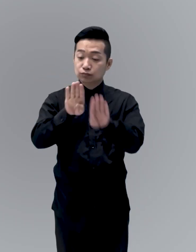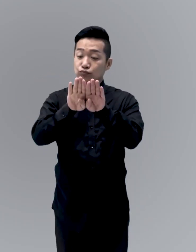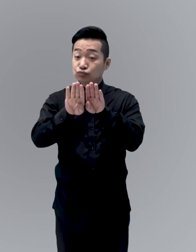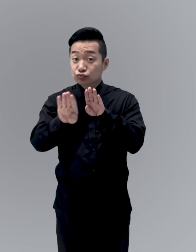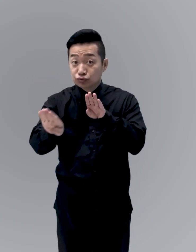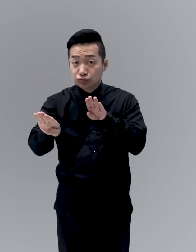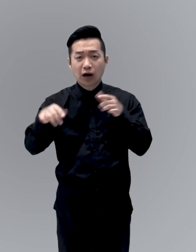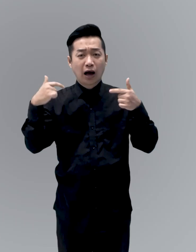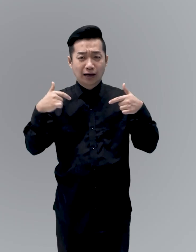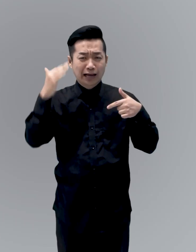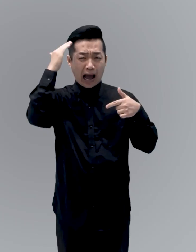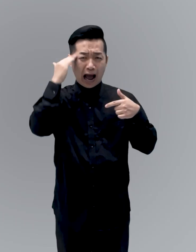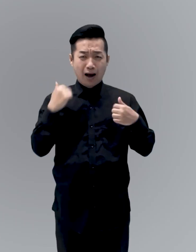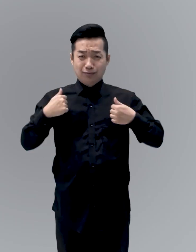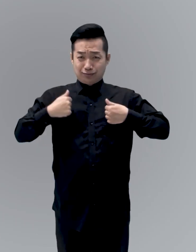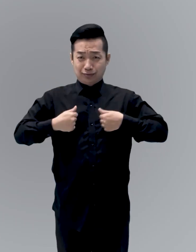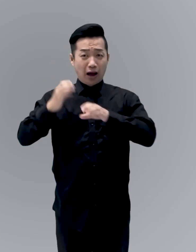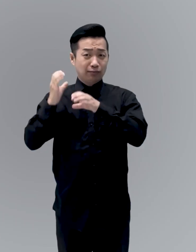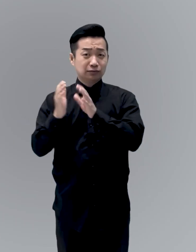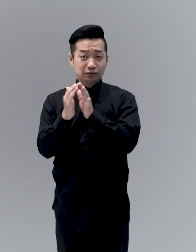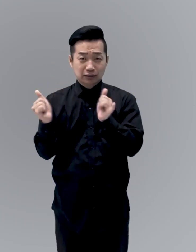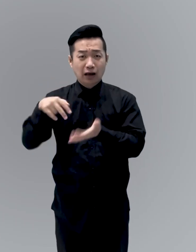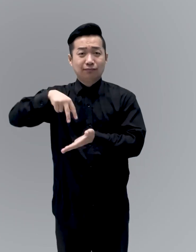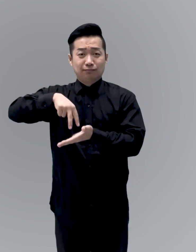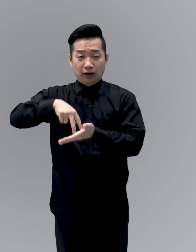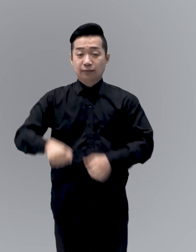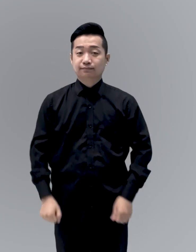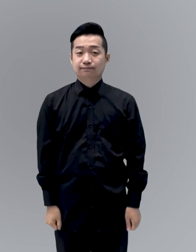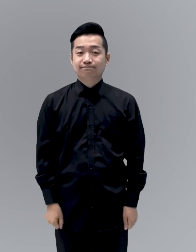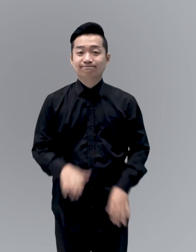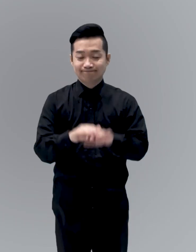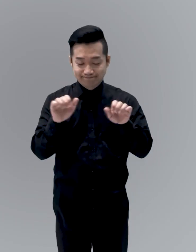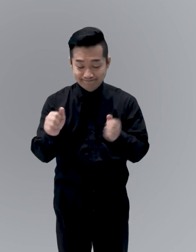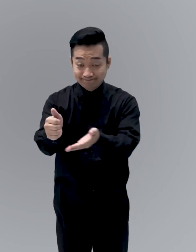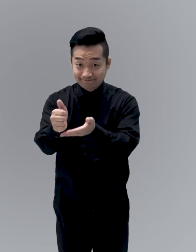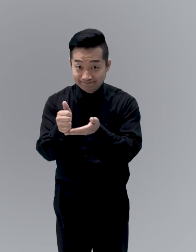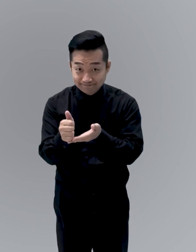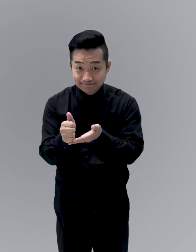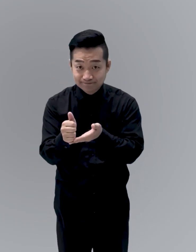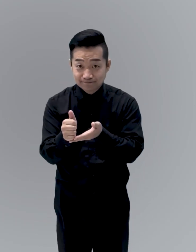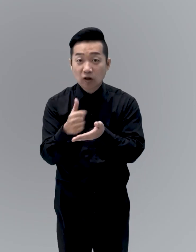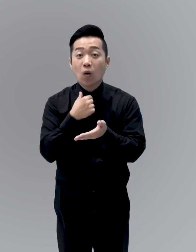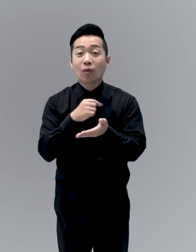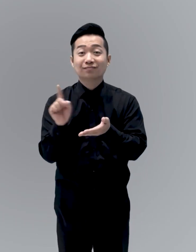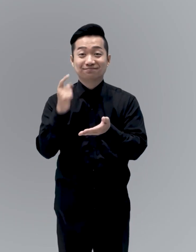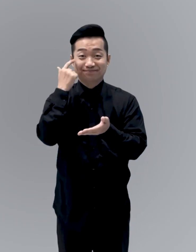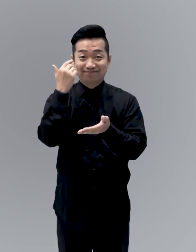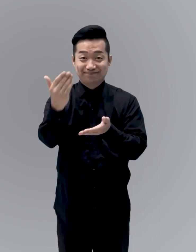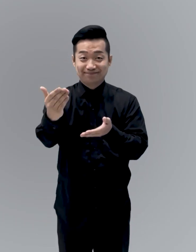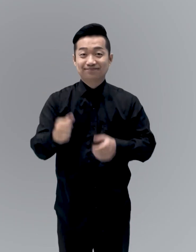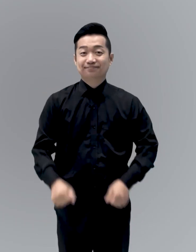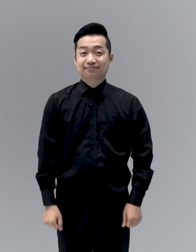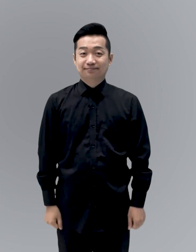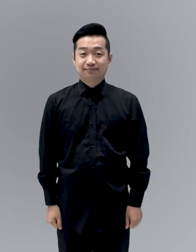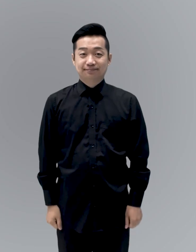들어가면 항상 올블랙 차림의 바텐더가 서 있다. 어서 오세요. 주문은 뭘로